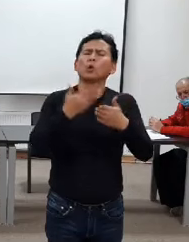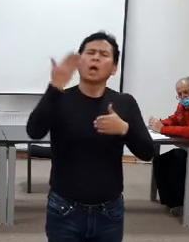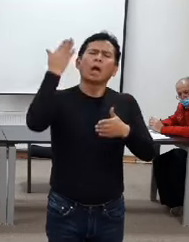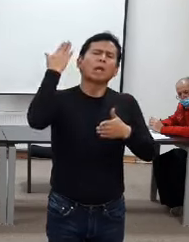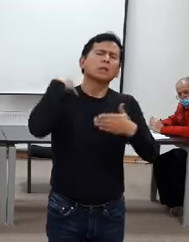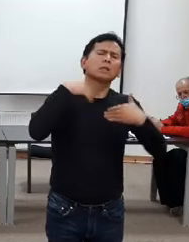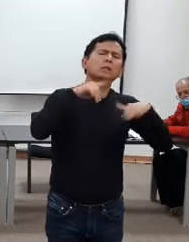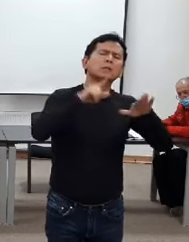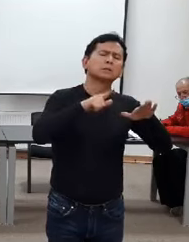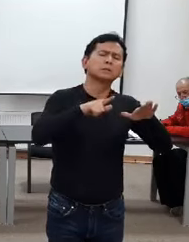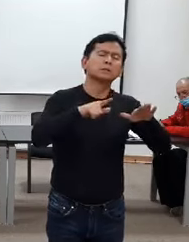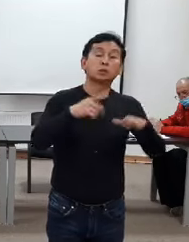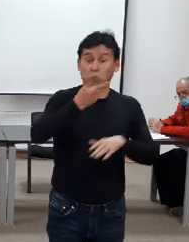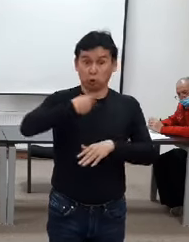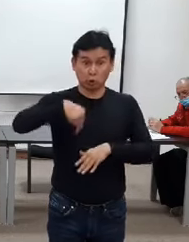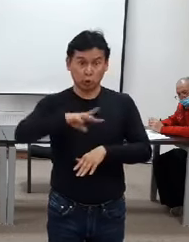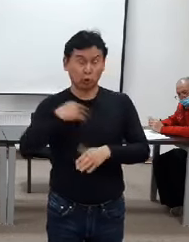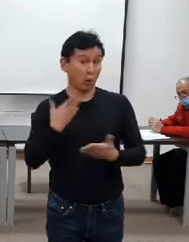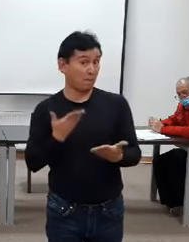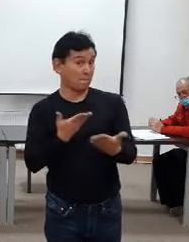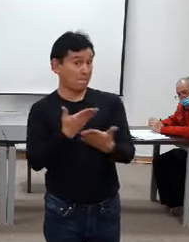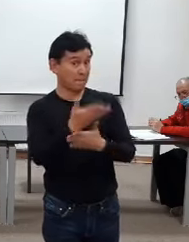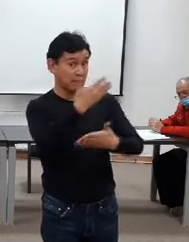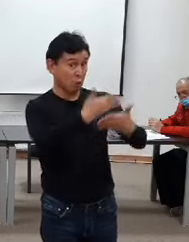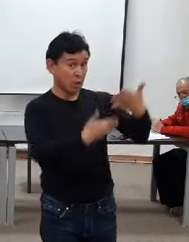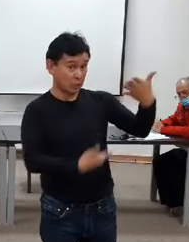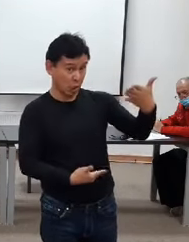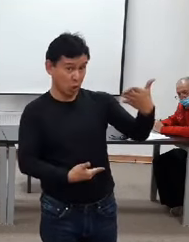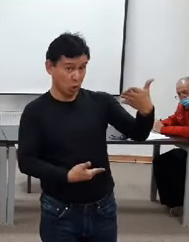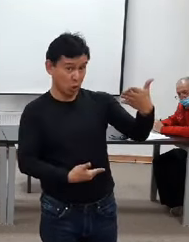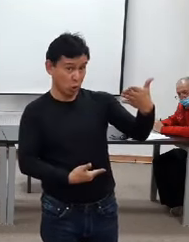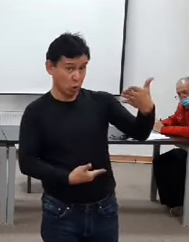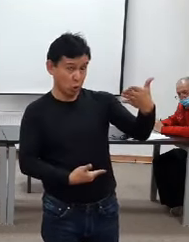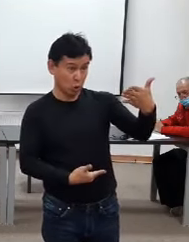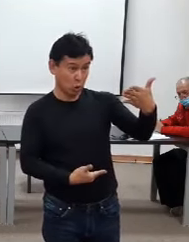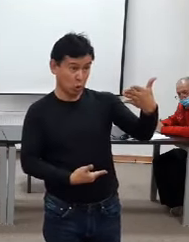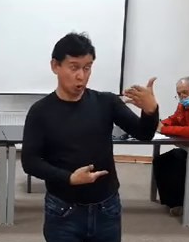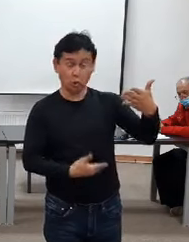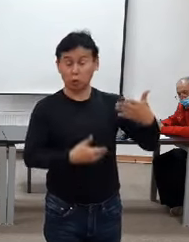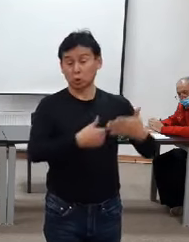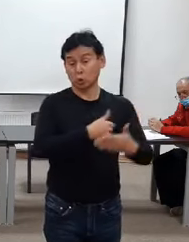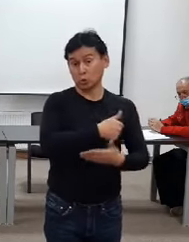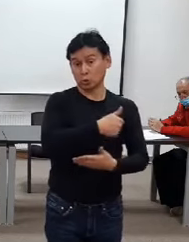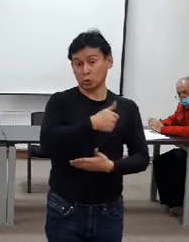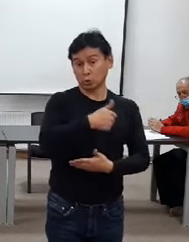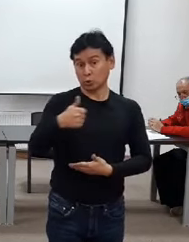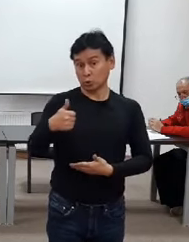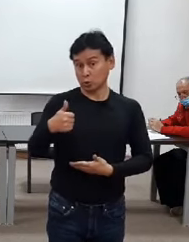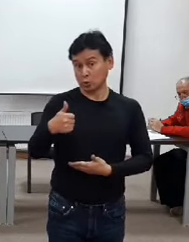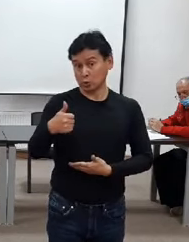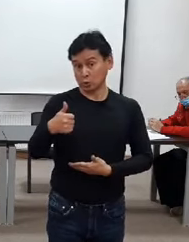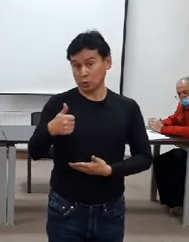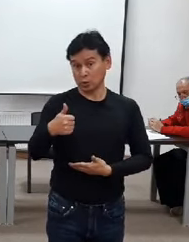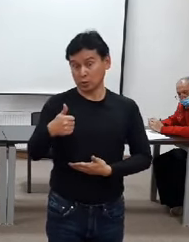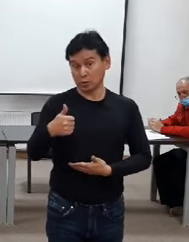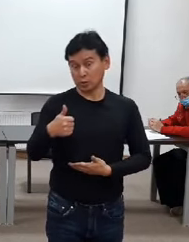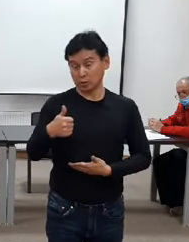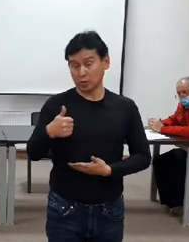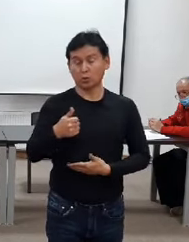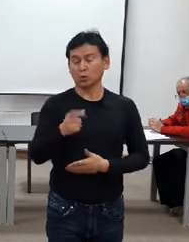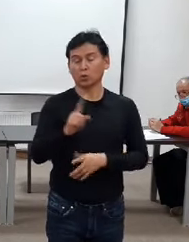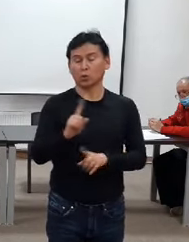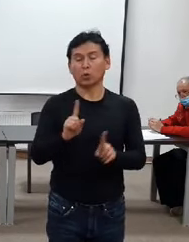tenían la lista? Nosotros no pedimos lista de pasajeros. Pero el protocolo de todo lo señala, nosotros que tienen que entregar la lista de pasajeros que llegan, ¿cierto?